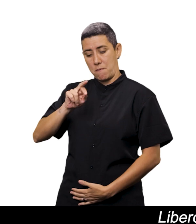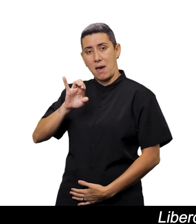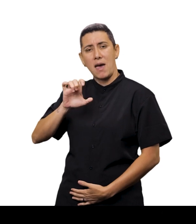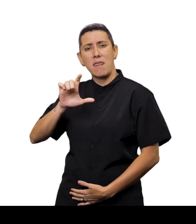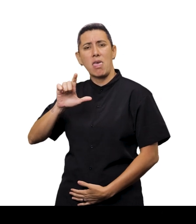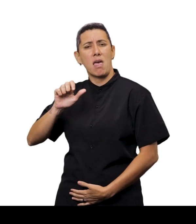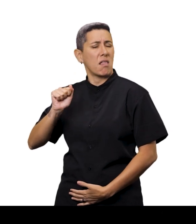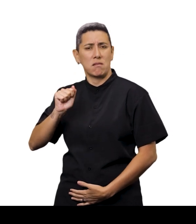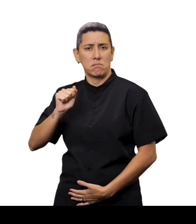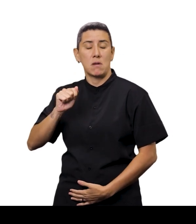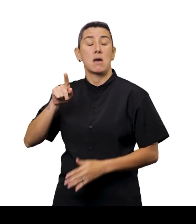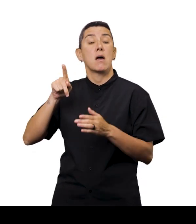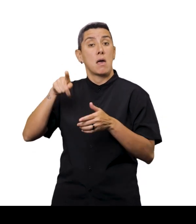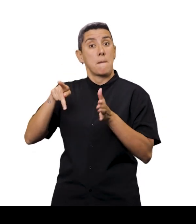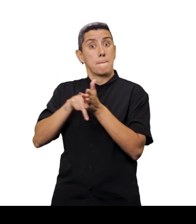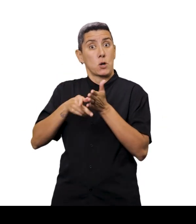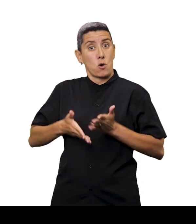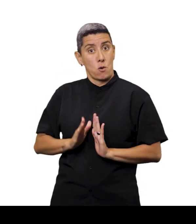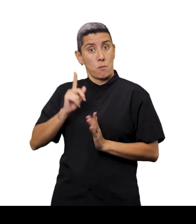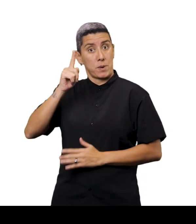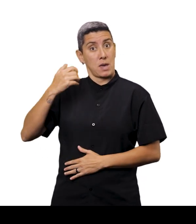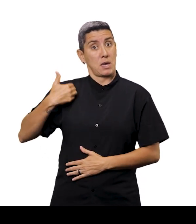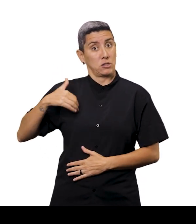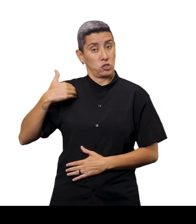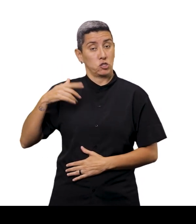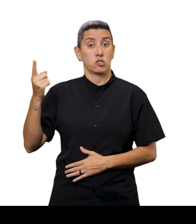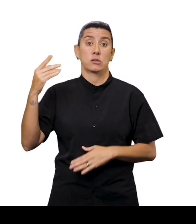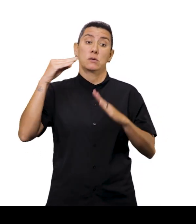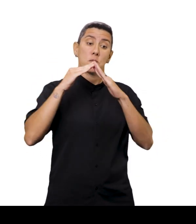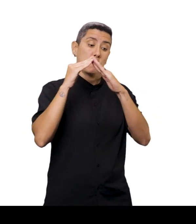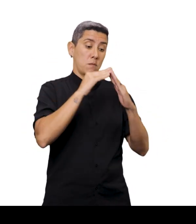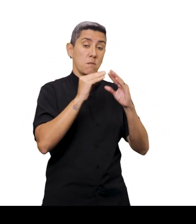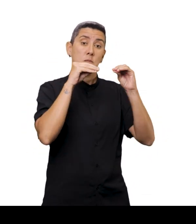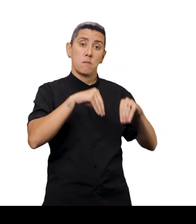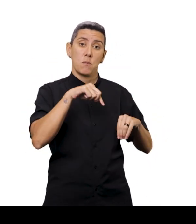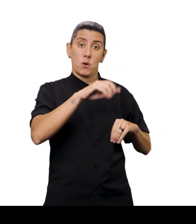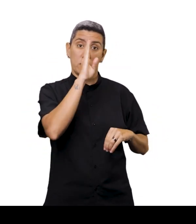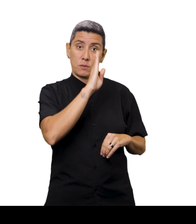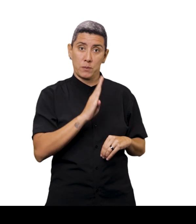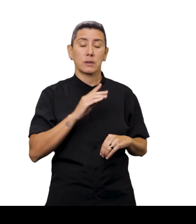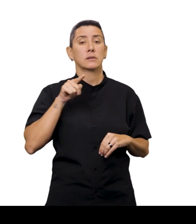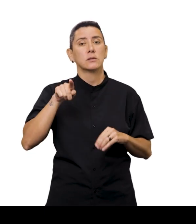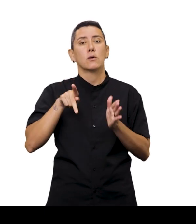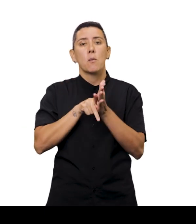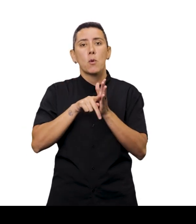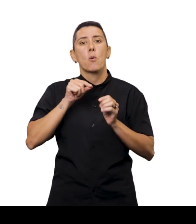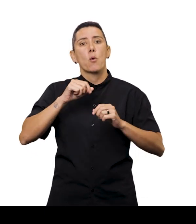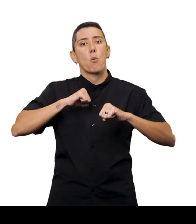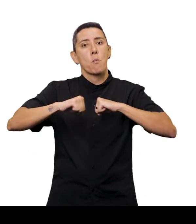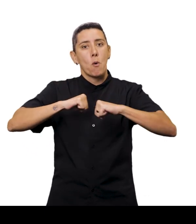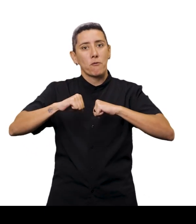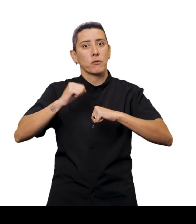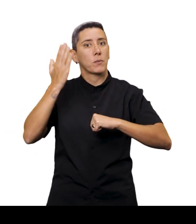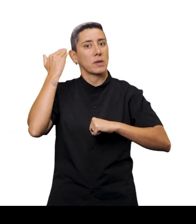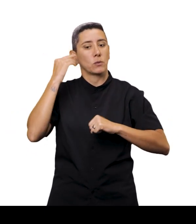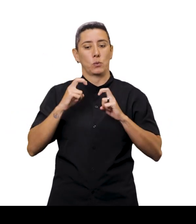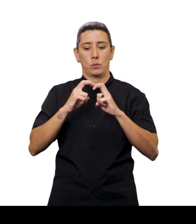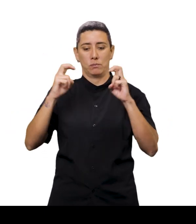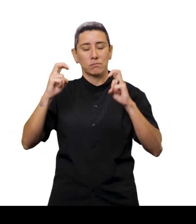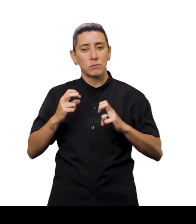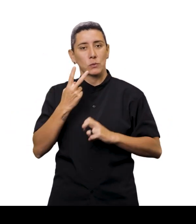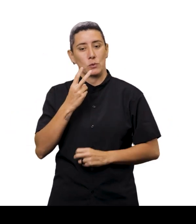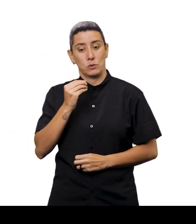tecido realizada por Mariela Cantu, mulher argentina imigrante em São Paulo, numa oficina que